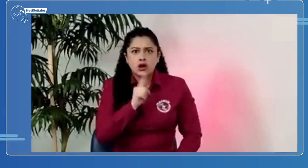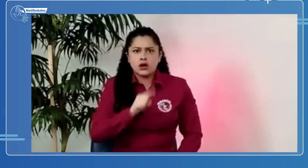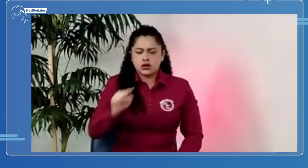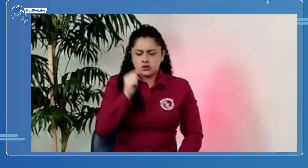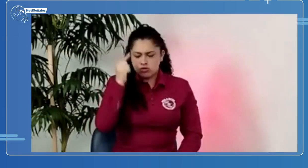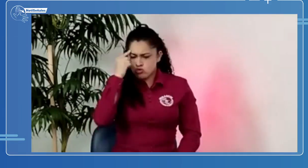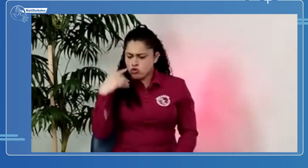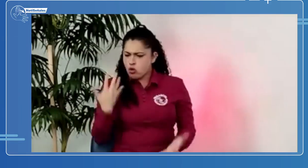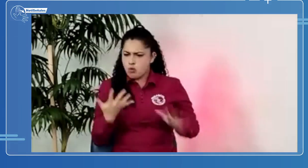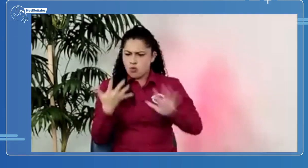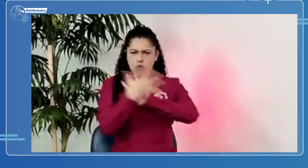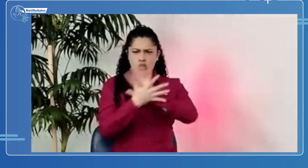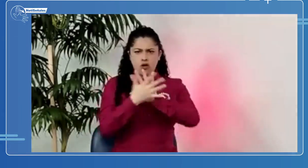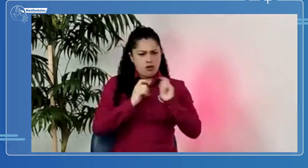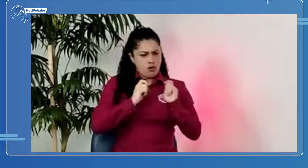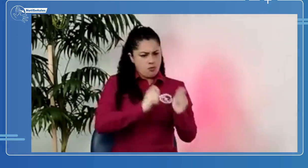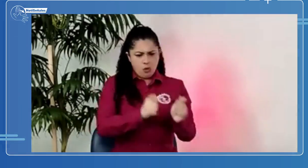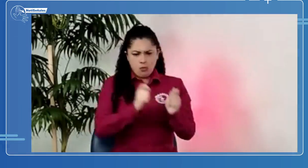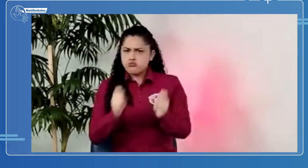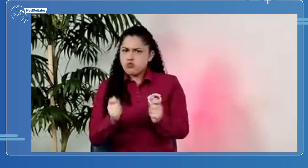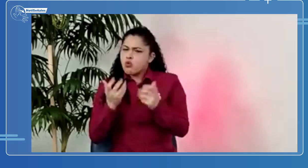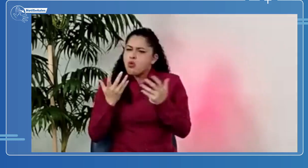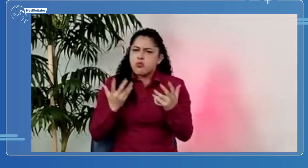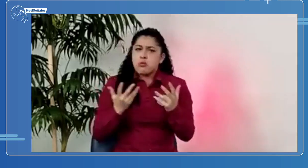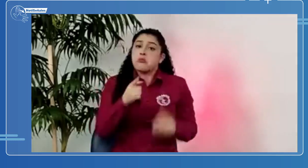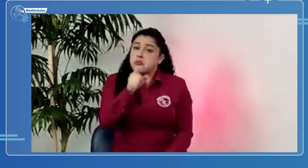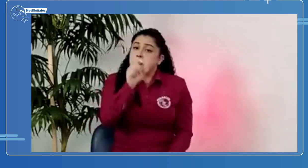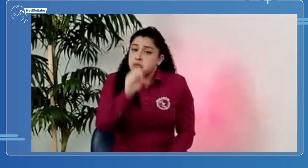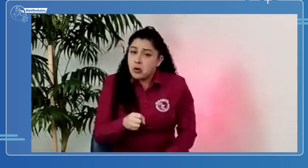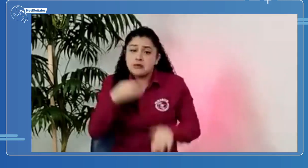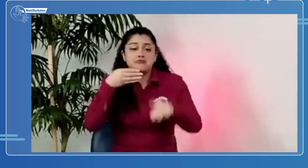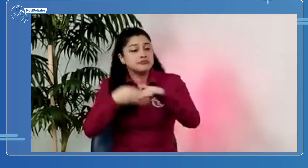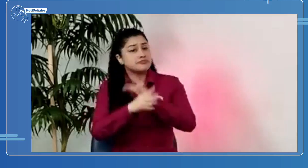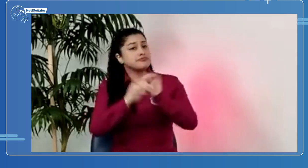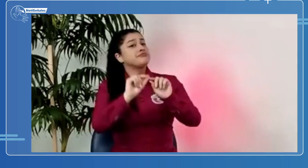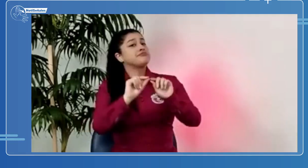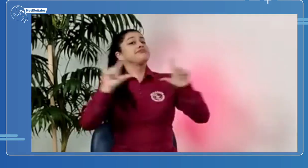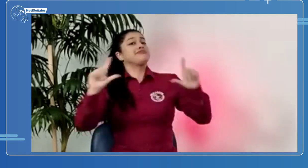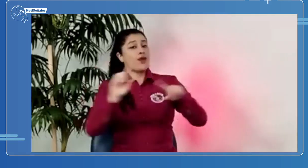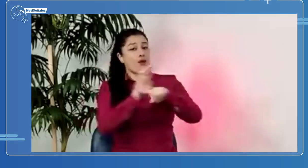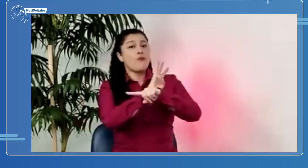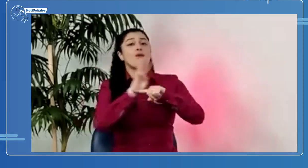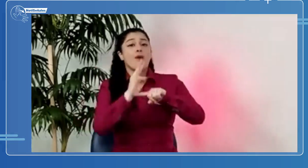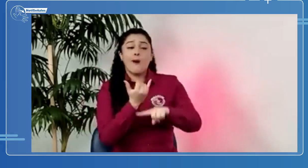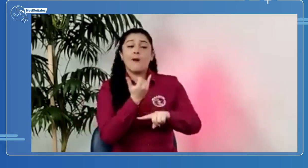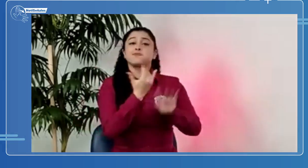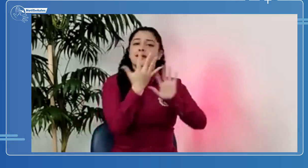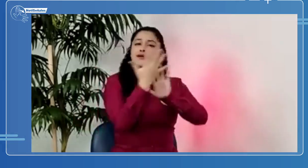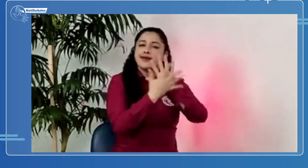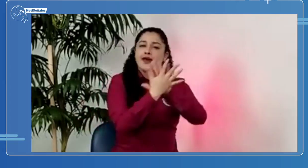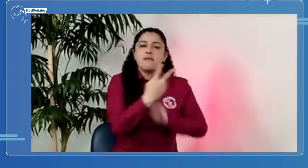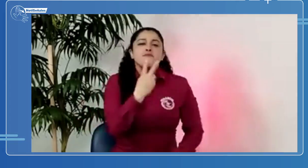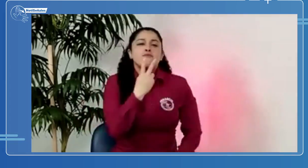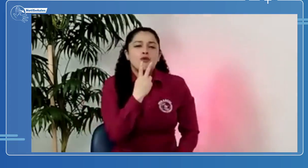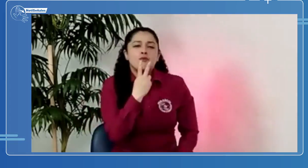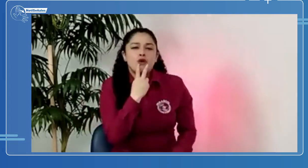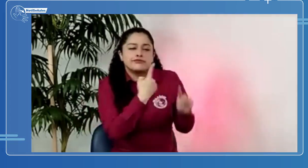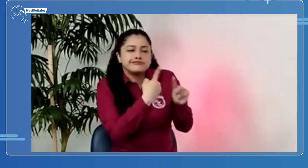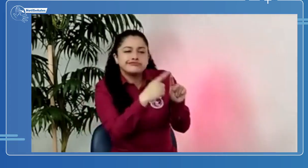las personas sordas en Colombia a veces, bueno, se asignan unas señas determinadas y se piensa que en la página web pues